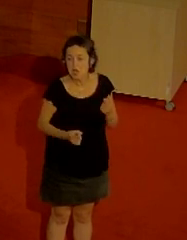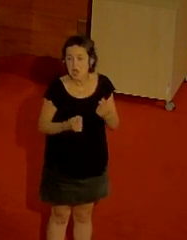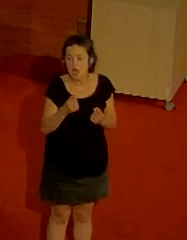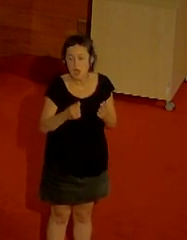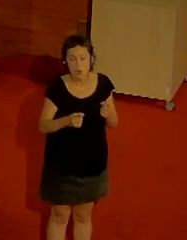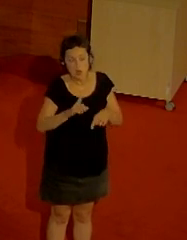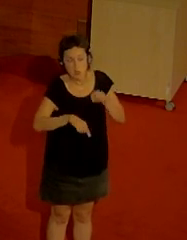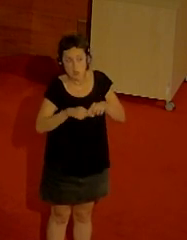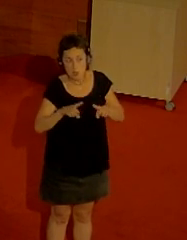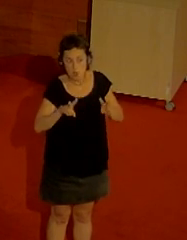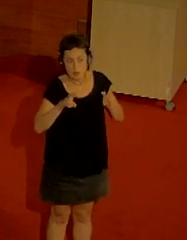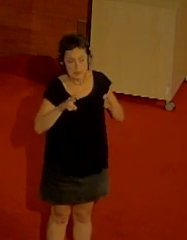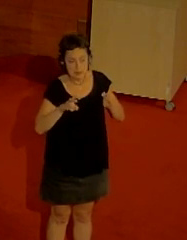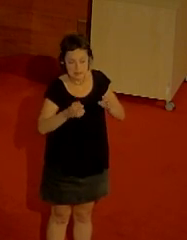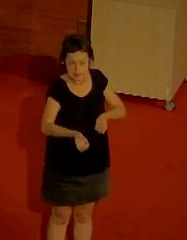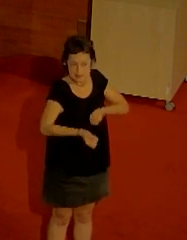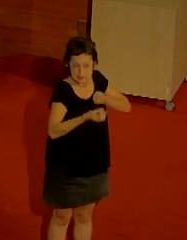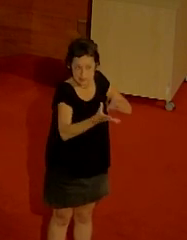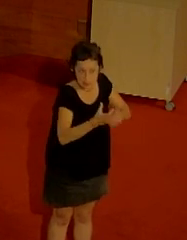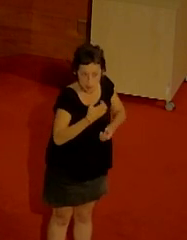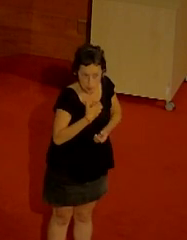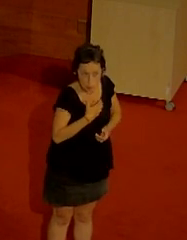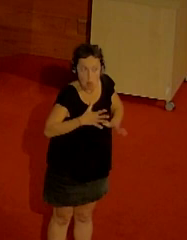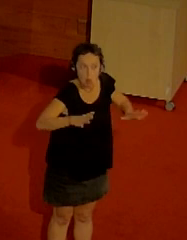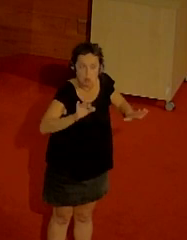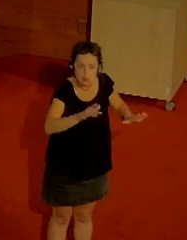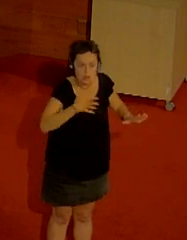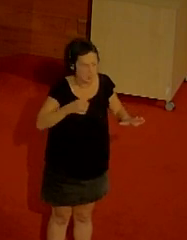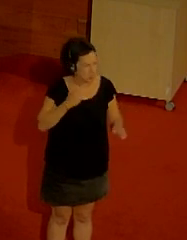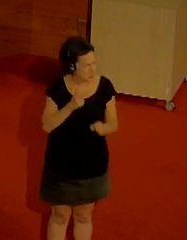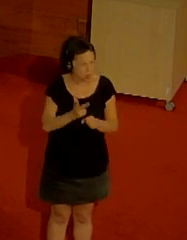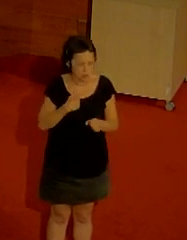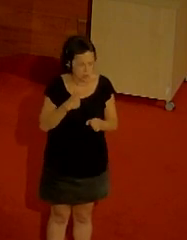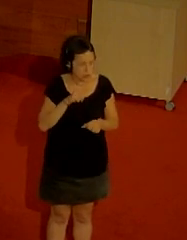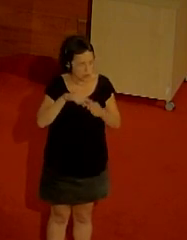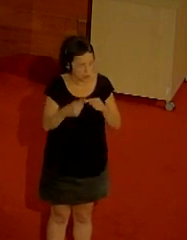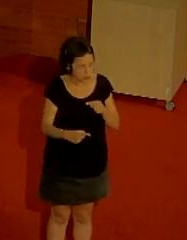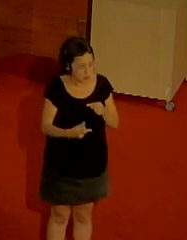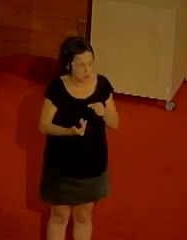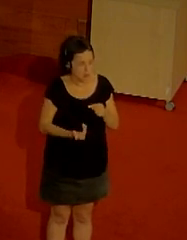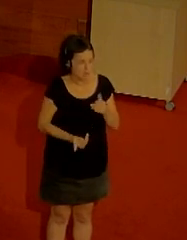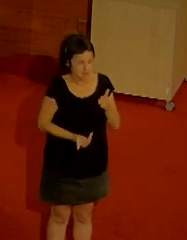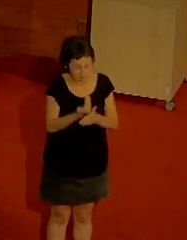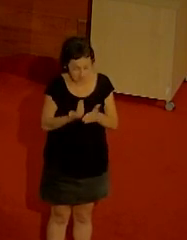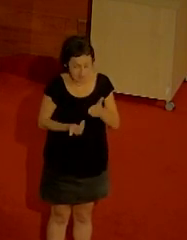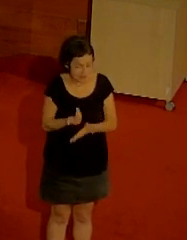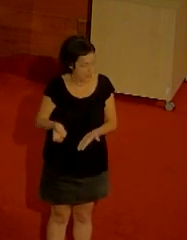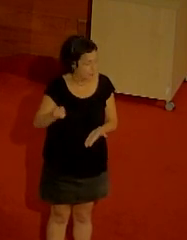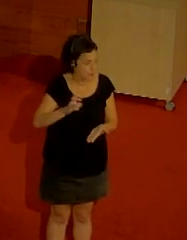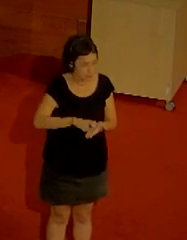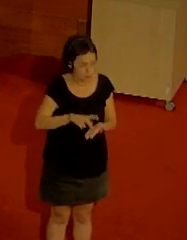¿no? O sí, ¿no? Y ahí está el reto también, ¿no? Esto es lo que me pregunto cada mañana cuando me levanto. Entonces, fracaso cada día, pero